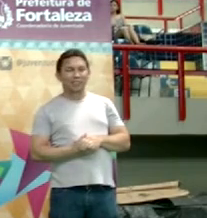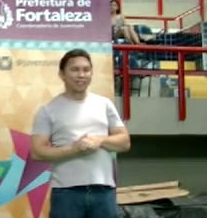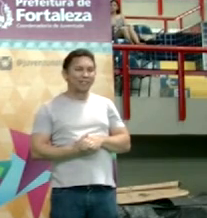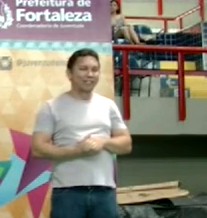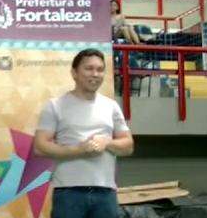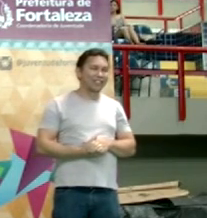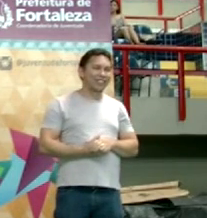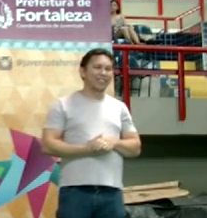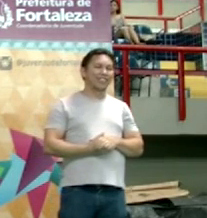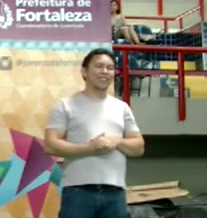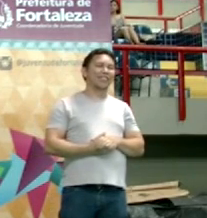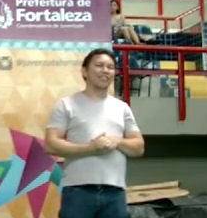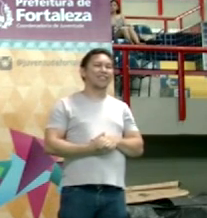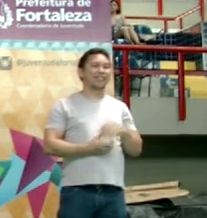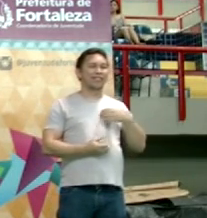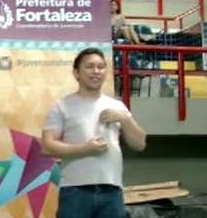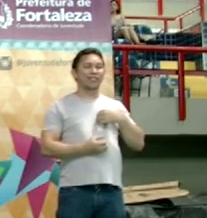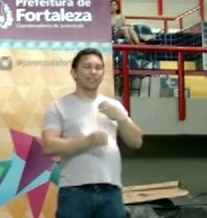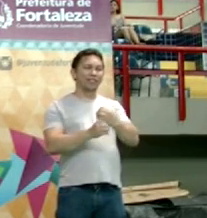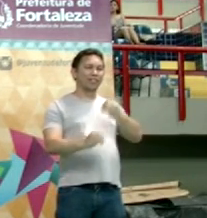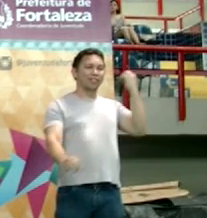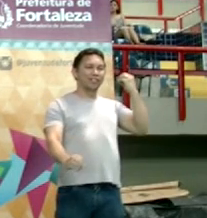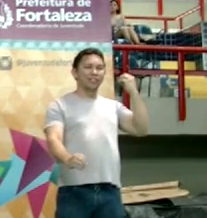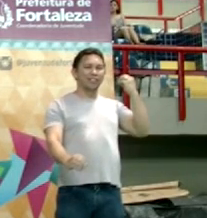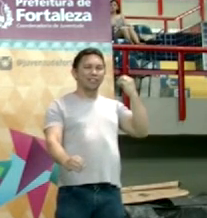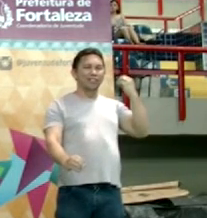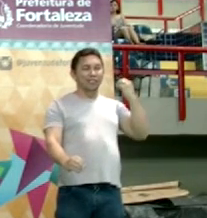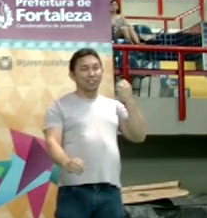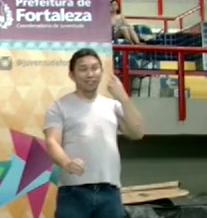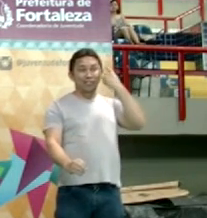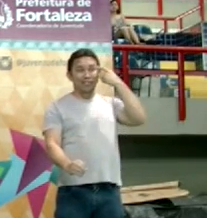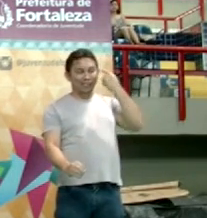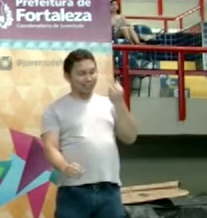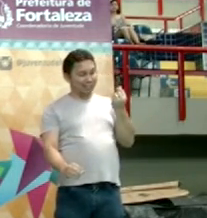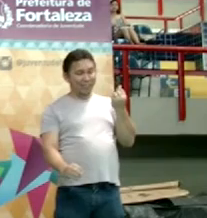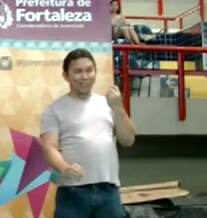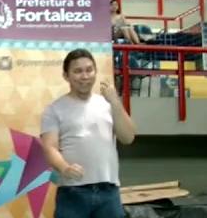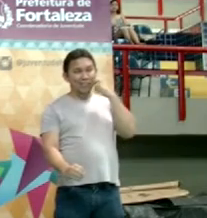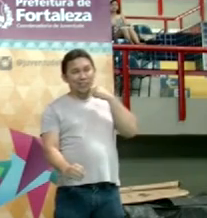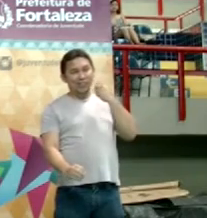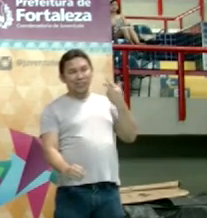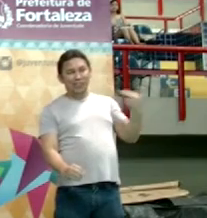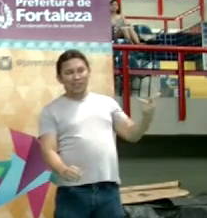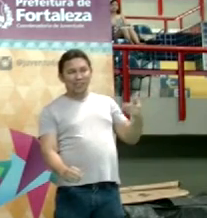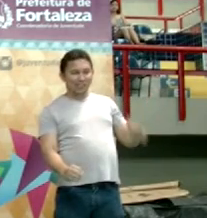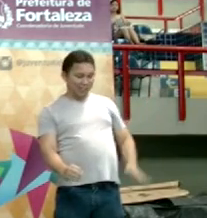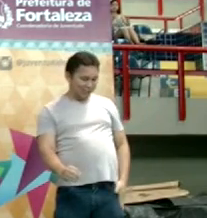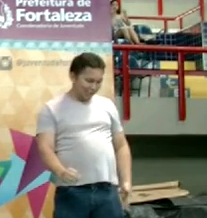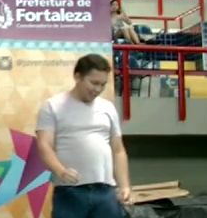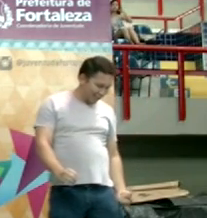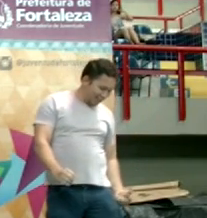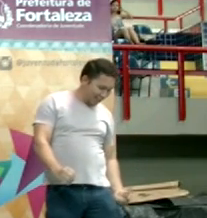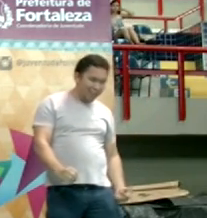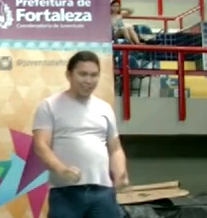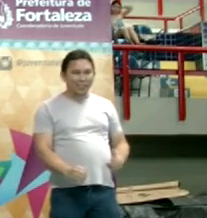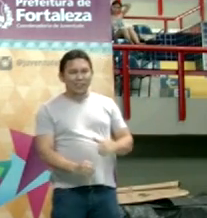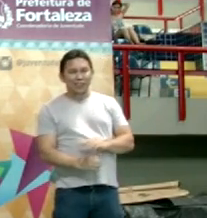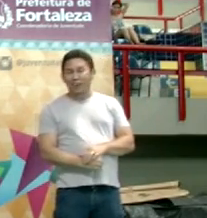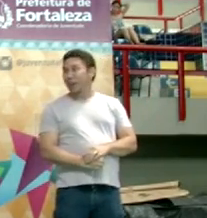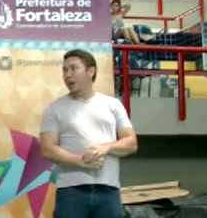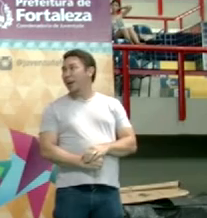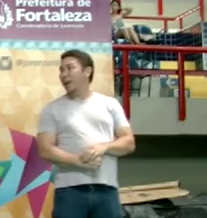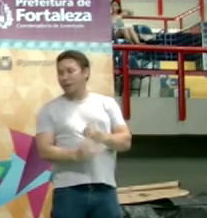lá. Pô, prosperidade, eu pensei que ele ia fazer assim, né? As granas chegando, a mão no bolso, alguma coisa